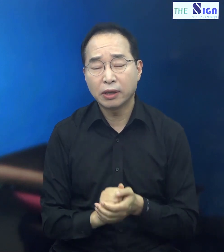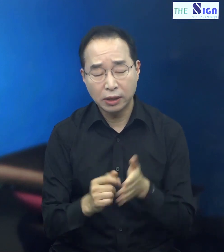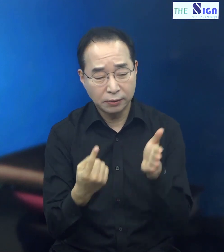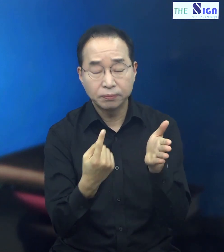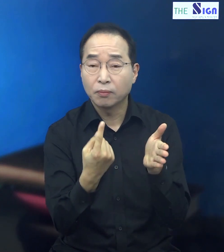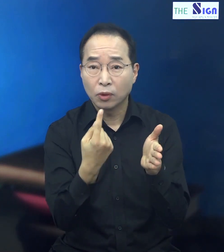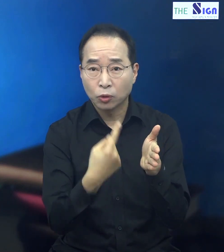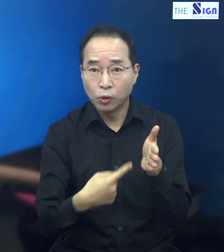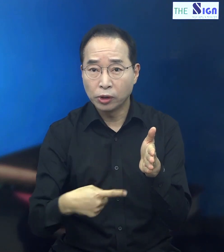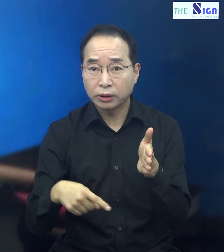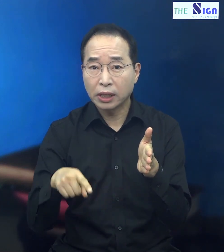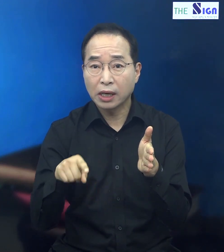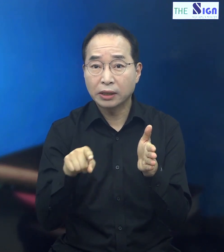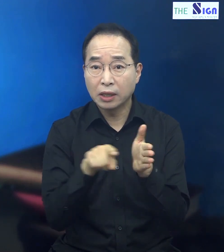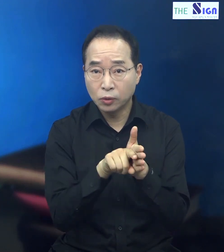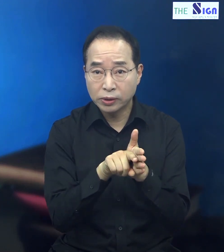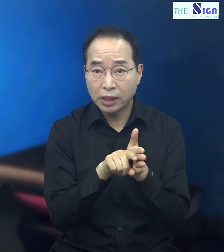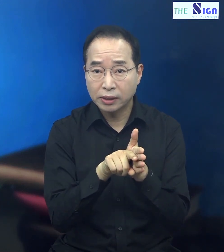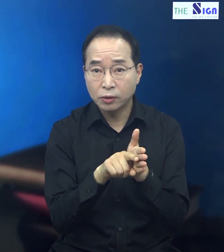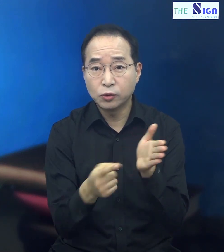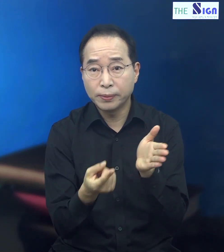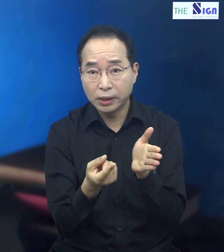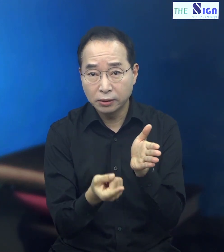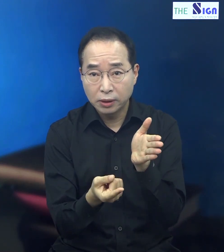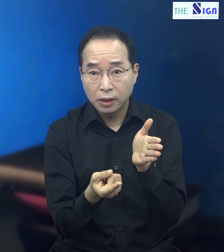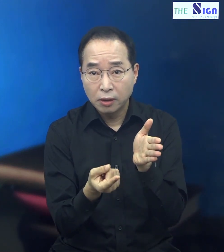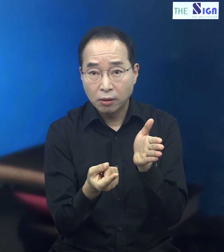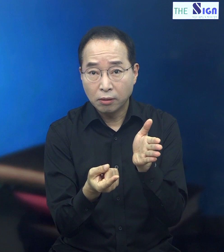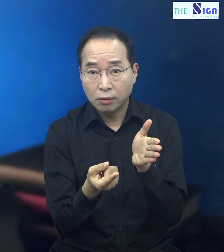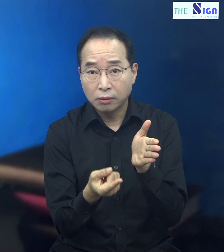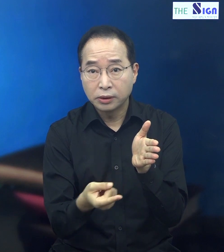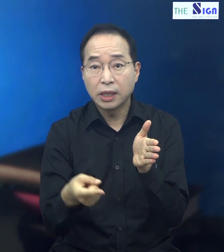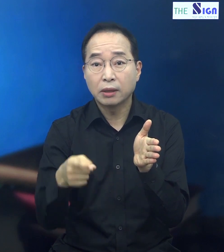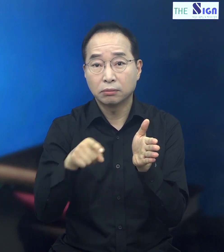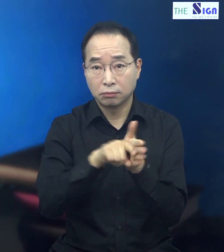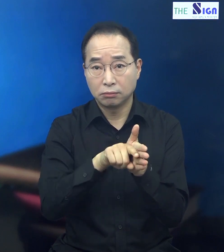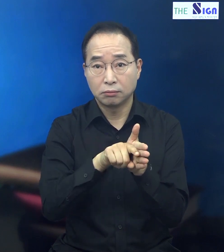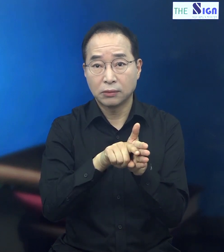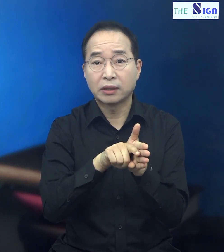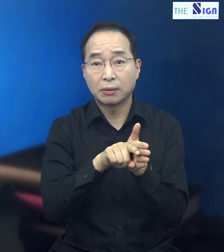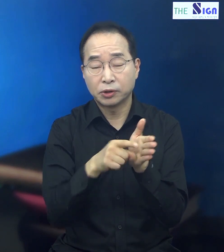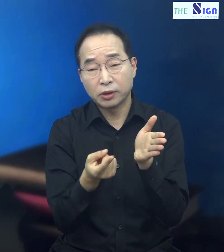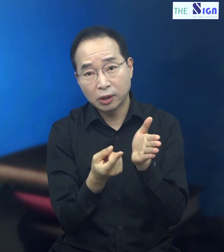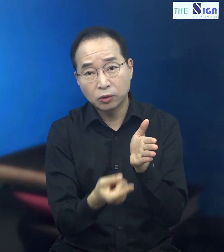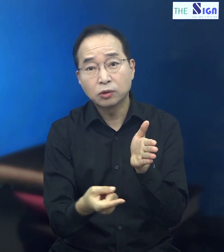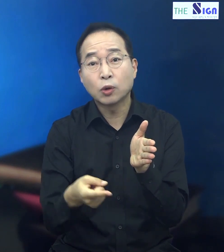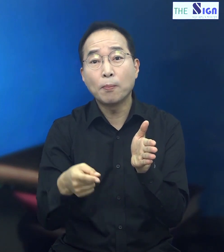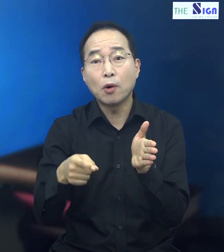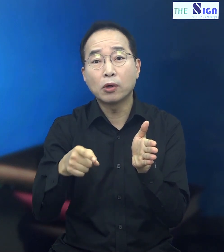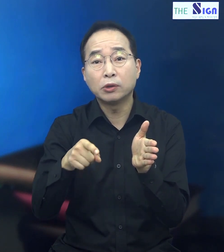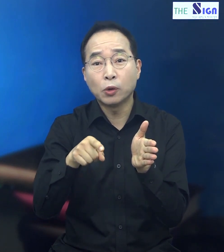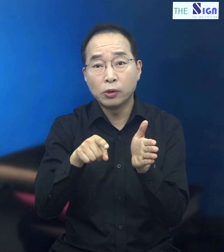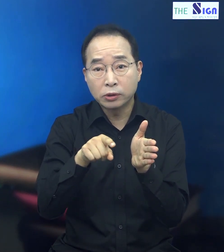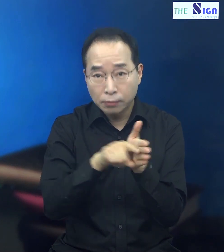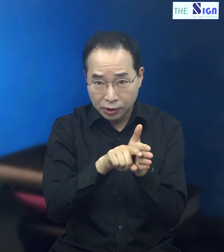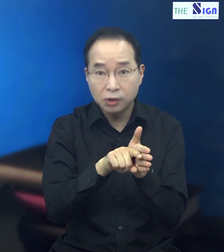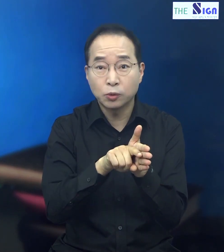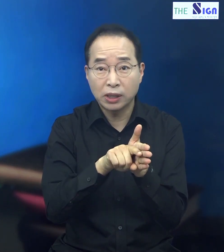예전에는 돌렸다가 되는 동작 하다가 요즘에는 그냥 갖다 붙여요. 그러니까 손목을 돌려서 붙이는 동작을